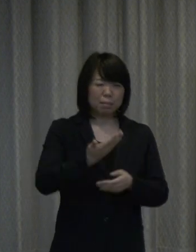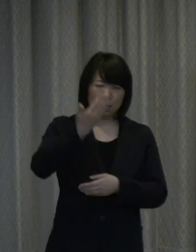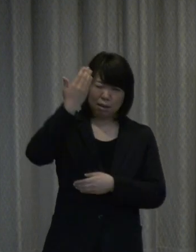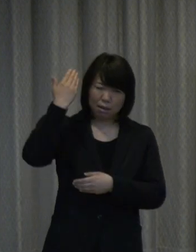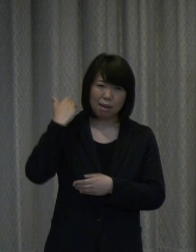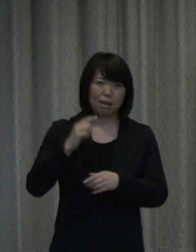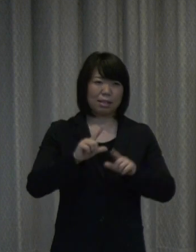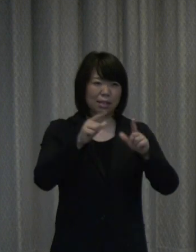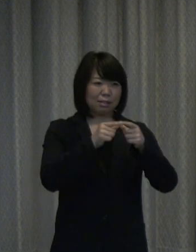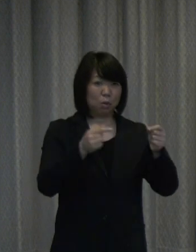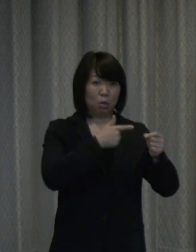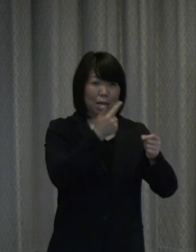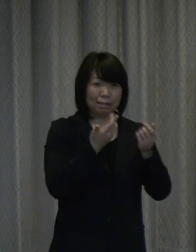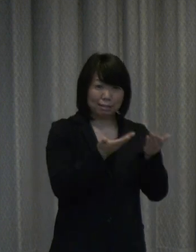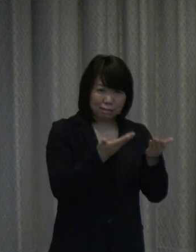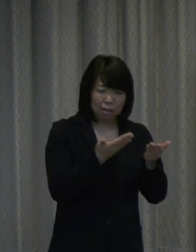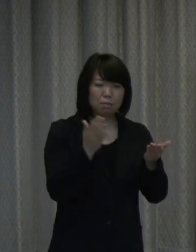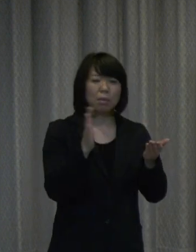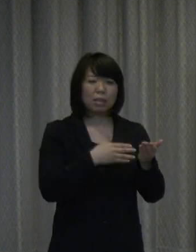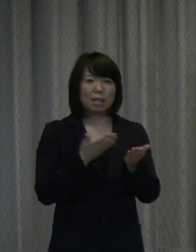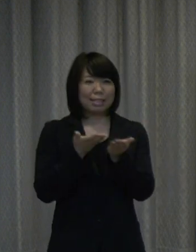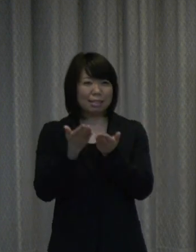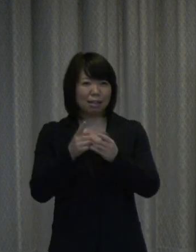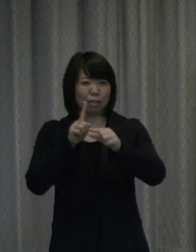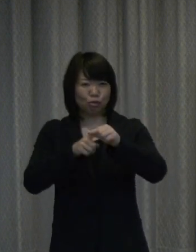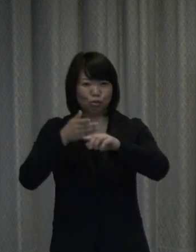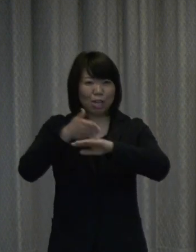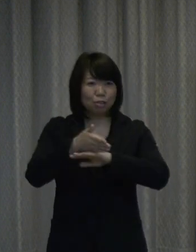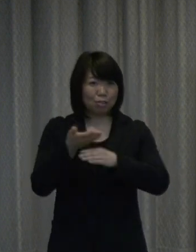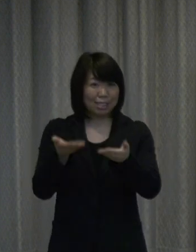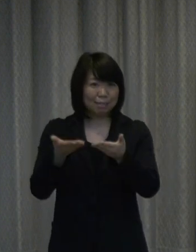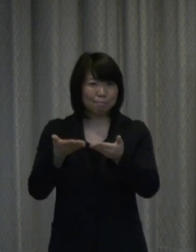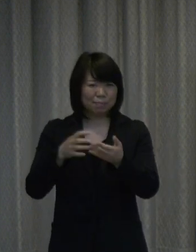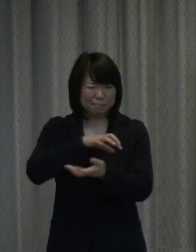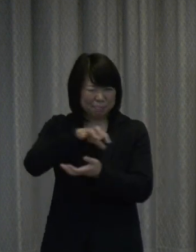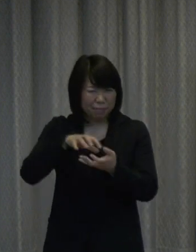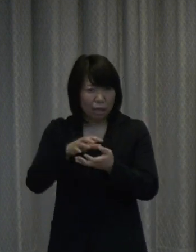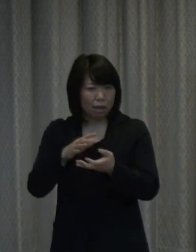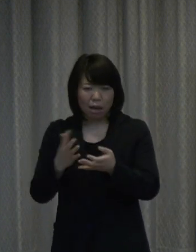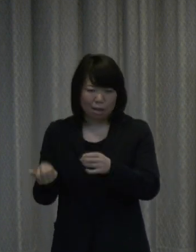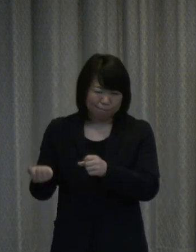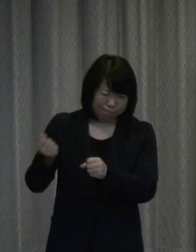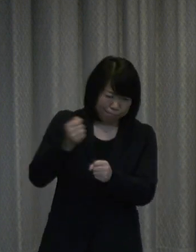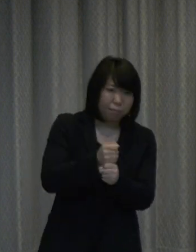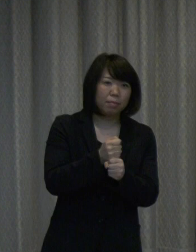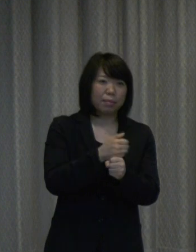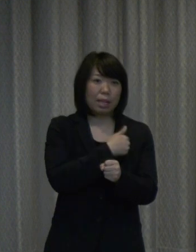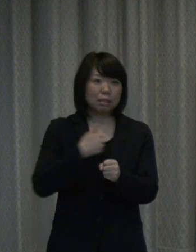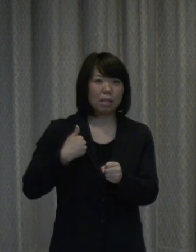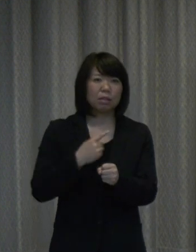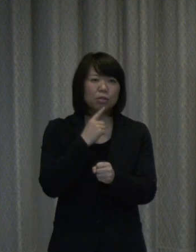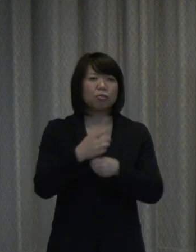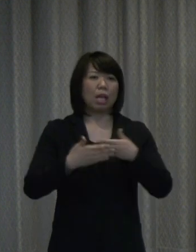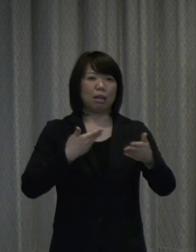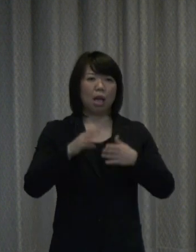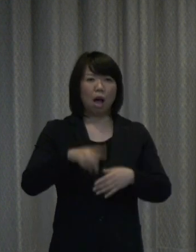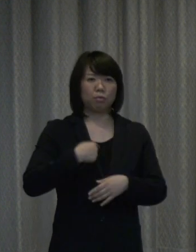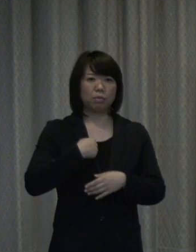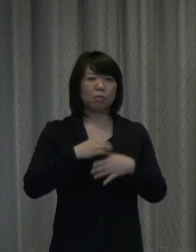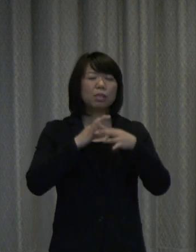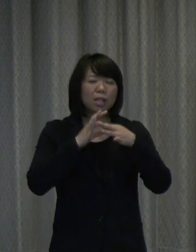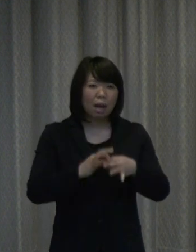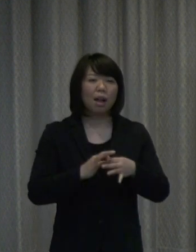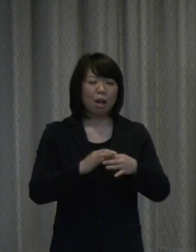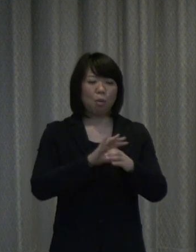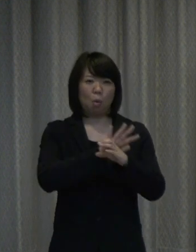災、新潟中越地震から立ち上がり、その経験を生かして心を一つにしてこの危機